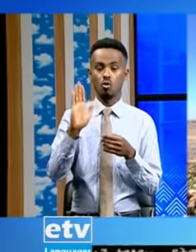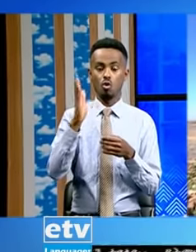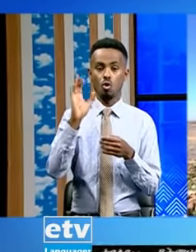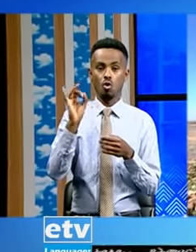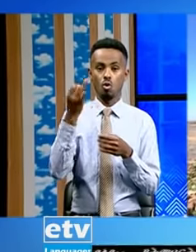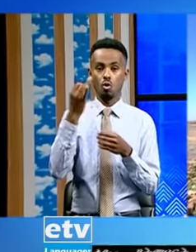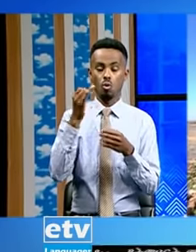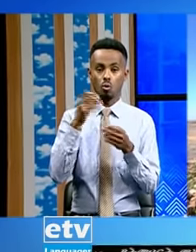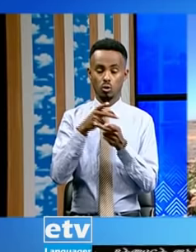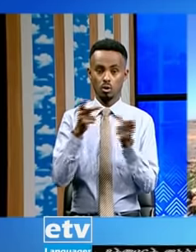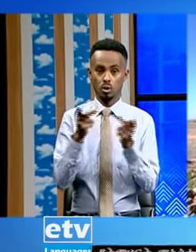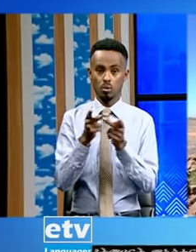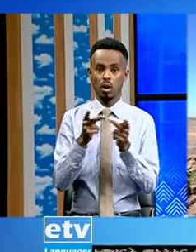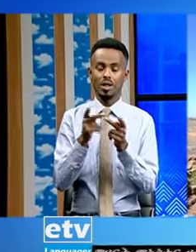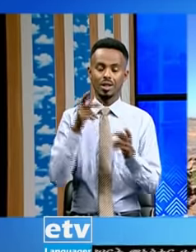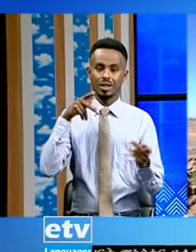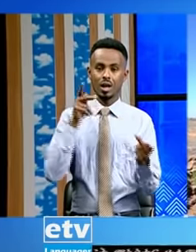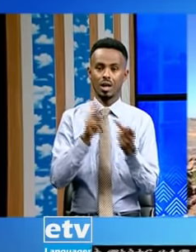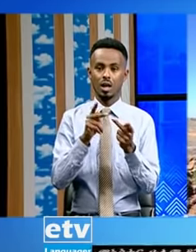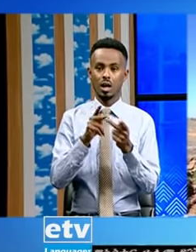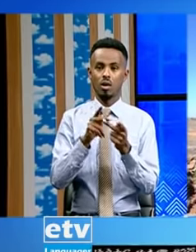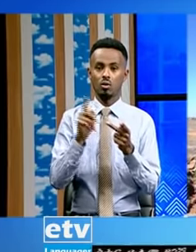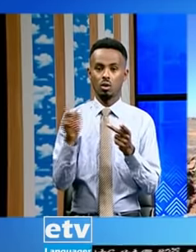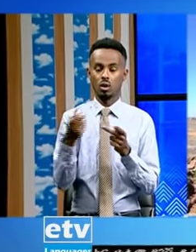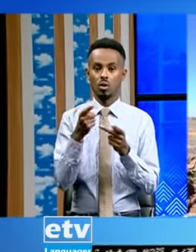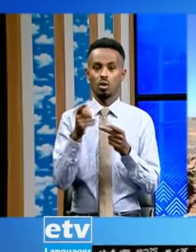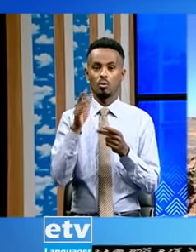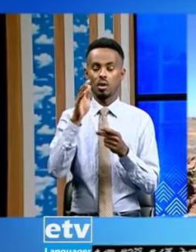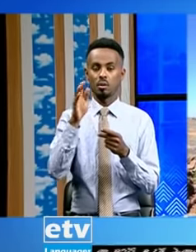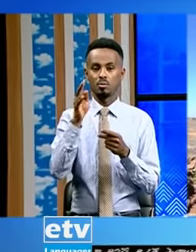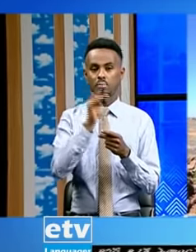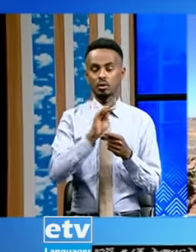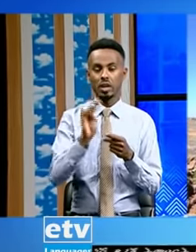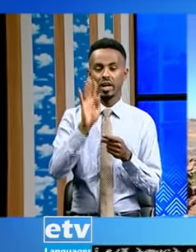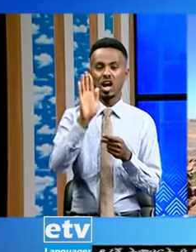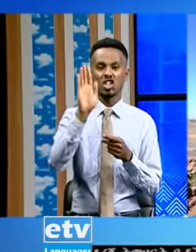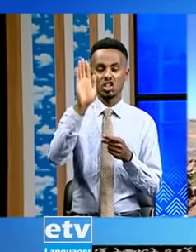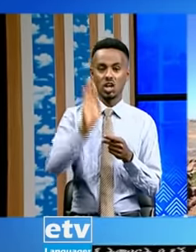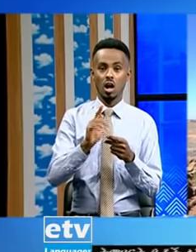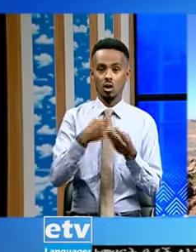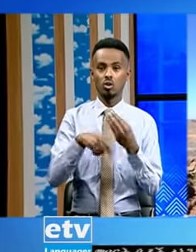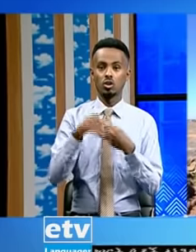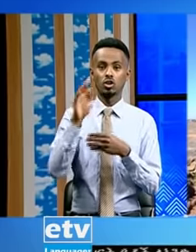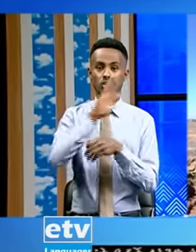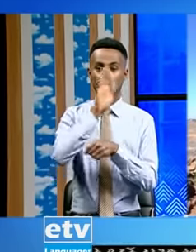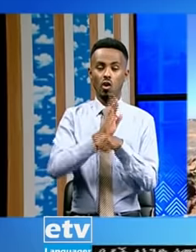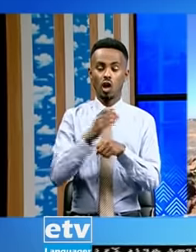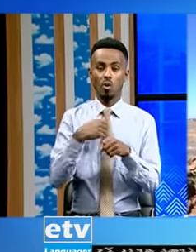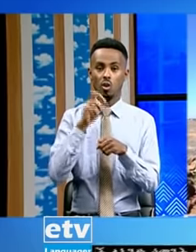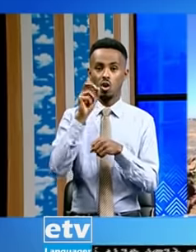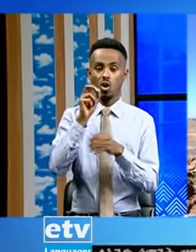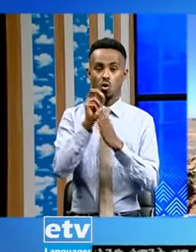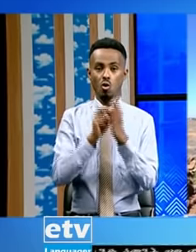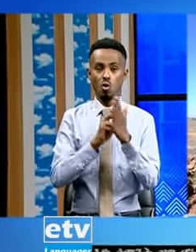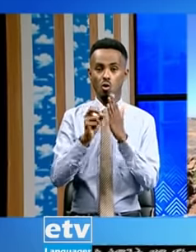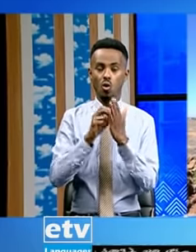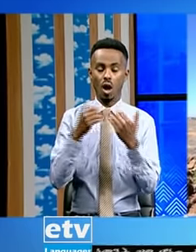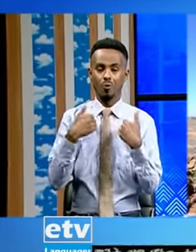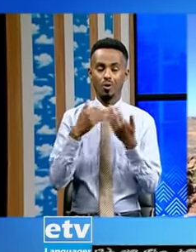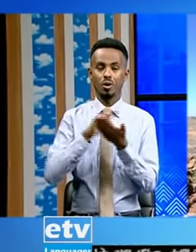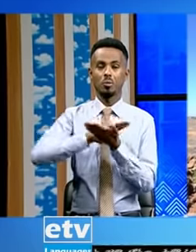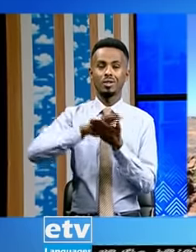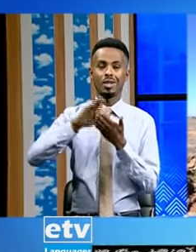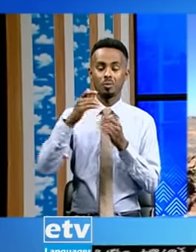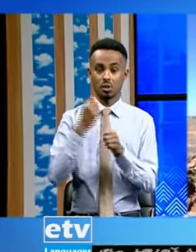የምናካሄደው የተሳካ ኦፕሬሽን በጋሸና በምስራቅ እና በዚህ ያለውን ሸዋ ያለውን በወሎ ያለውን የምናጸዳበት